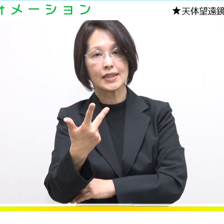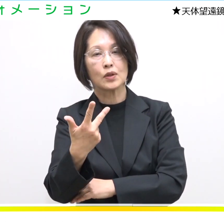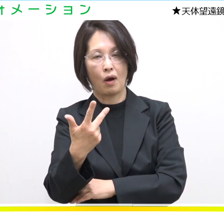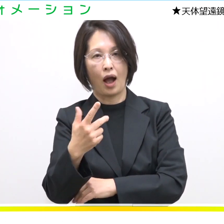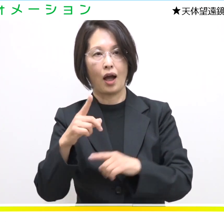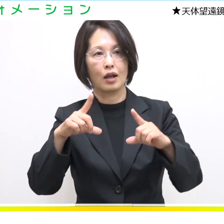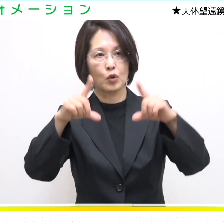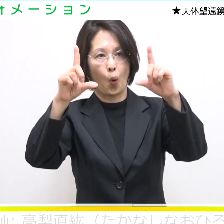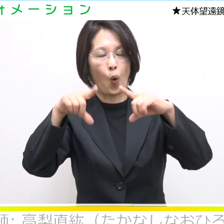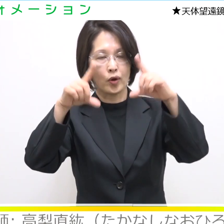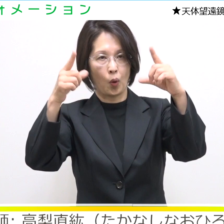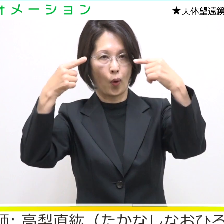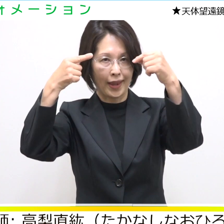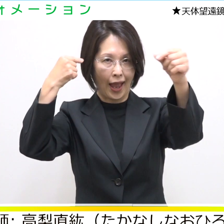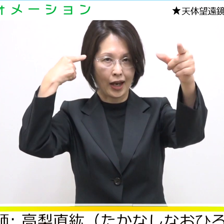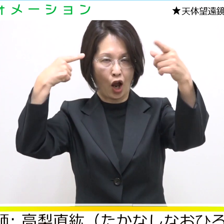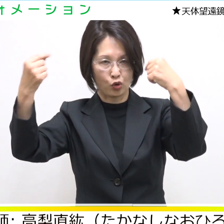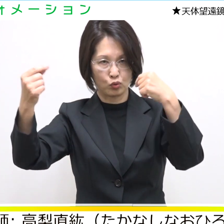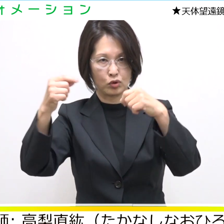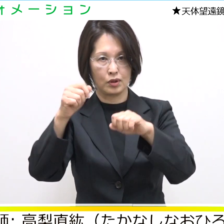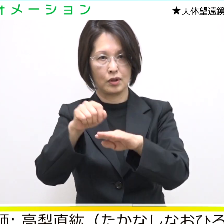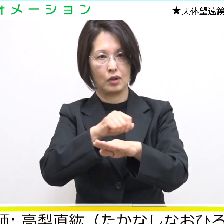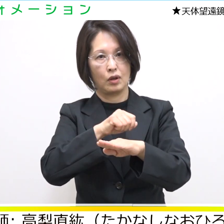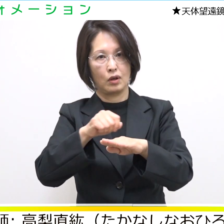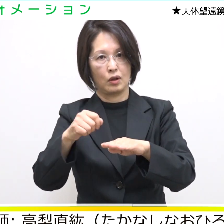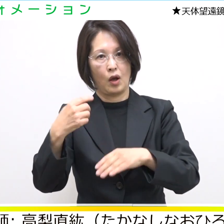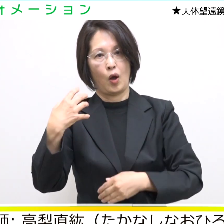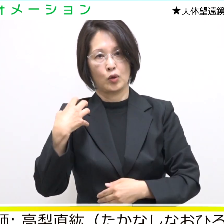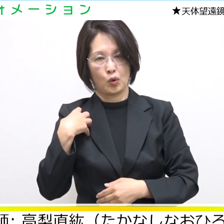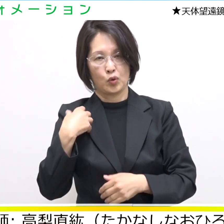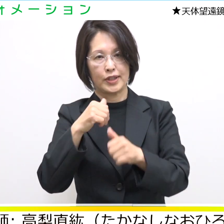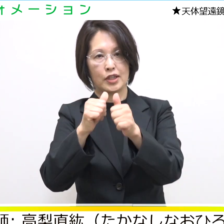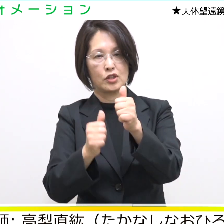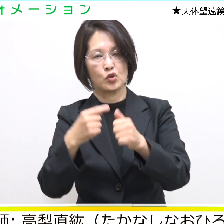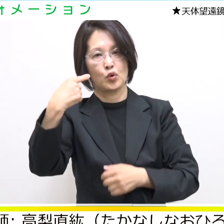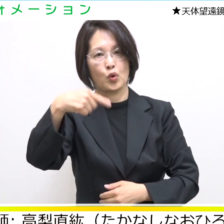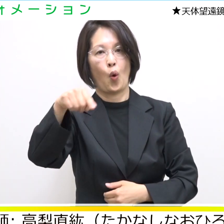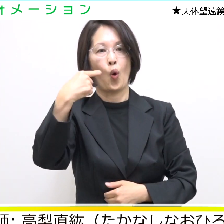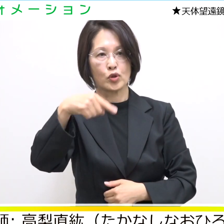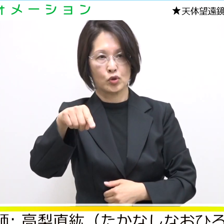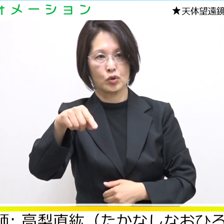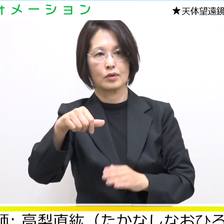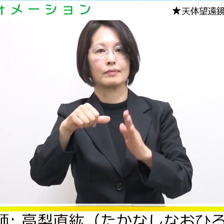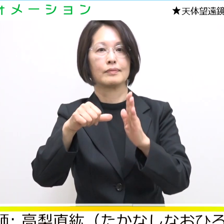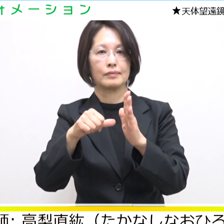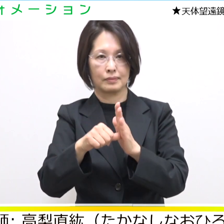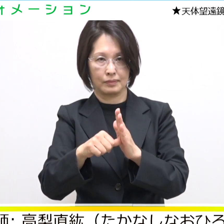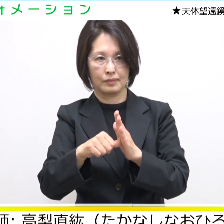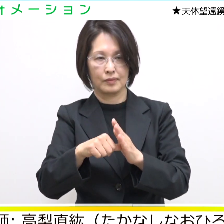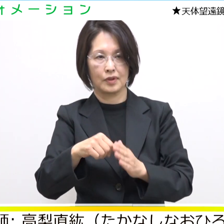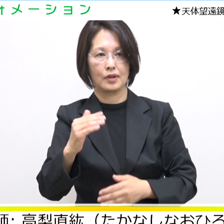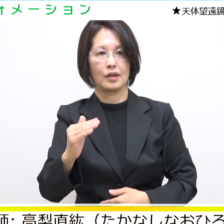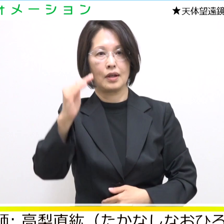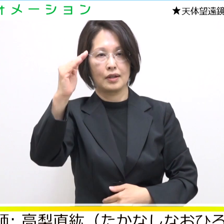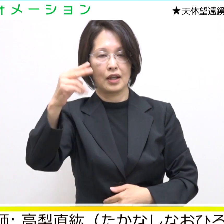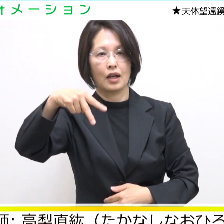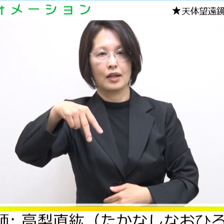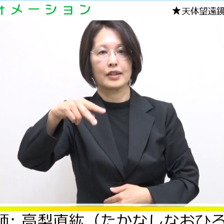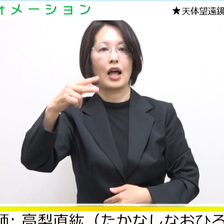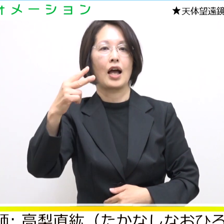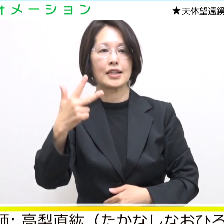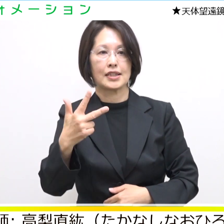は東京大学特任準教授高梨直広